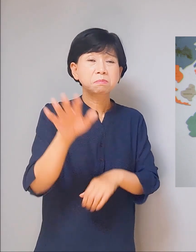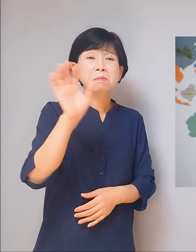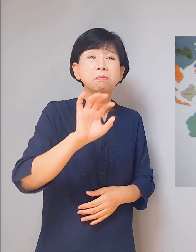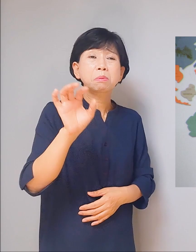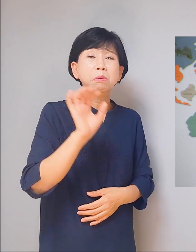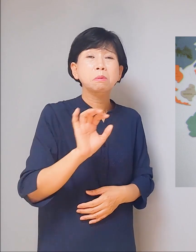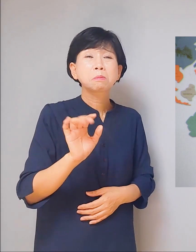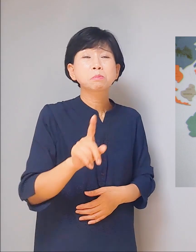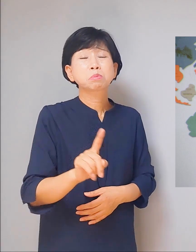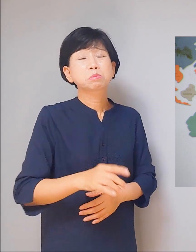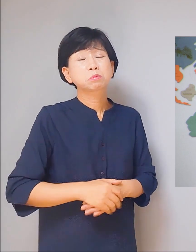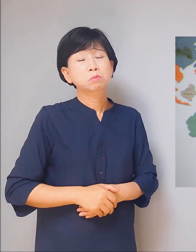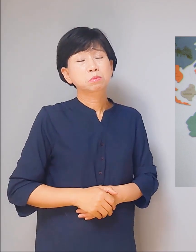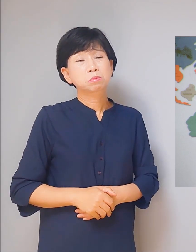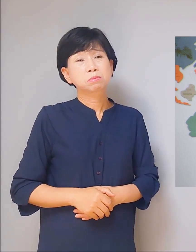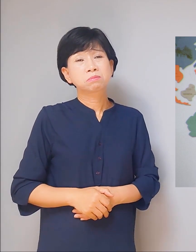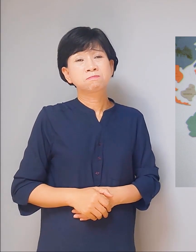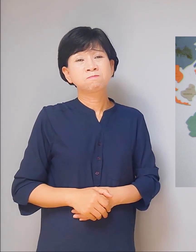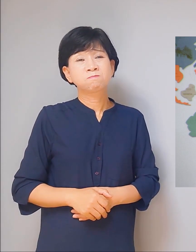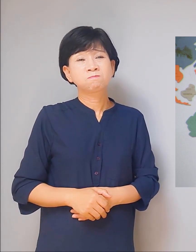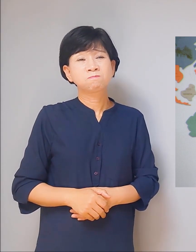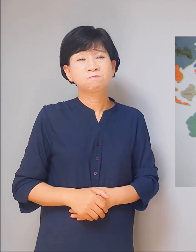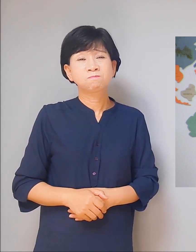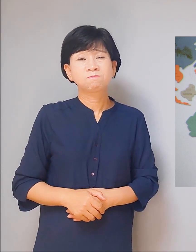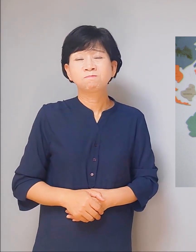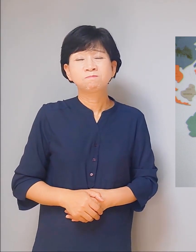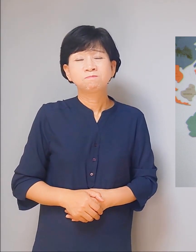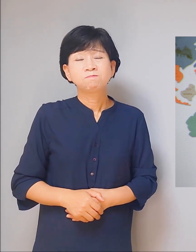여러분, 신앙의 현상 유지입니다.